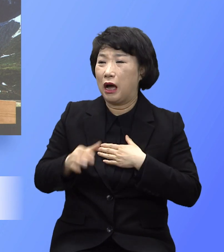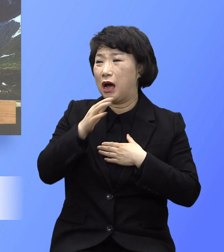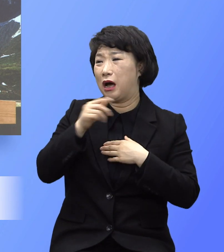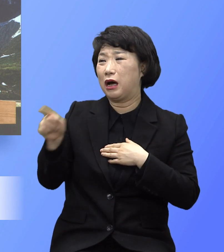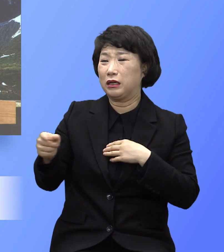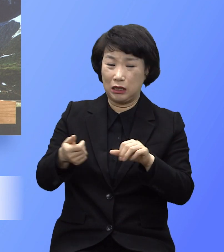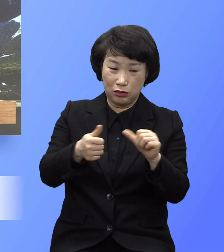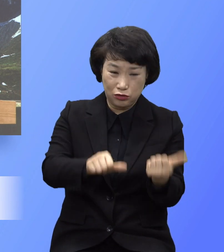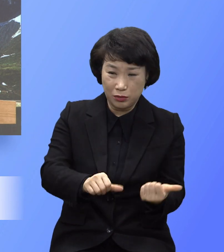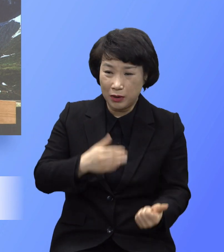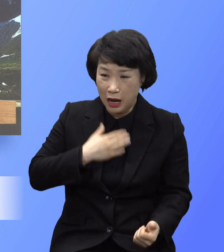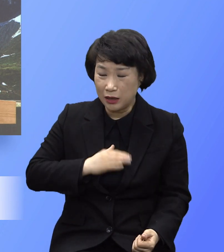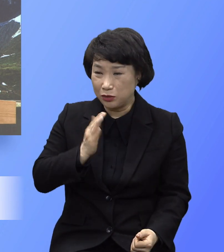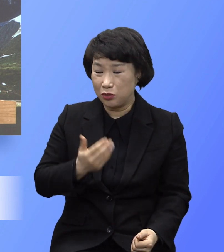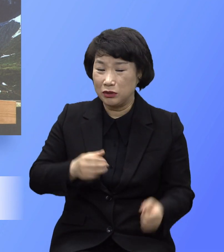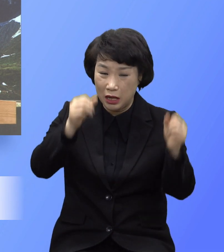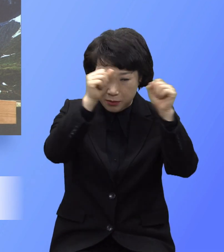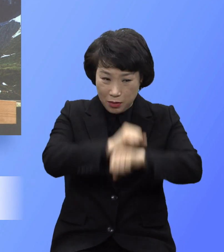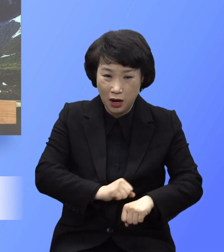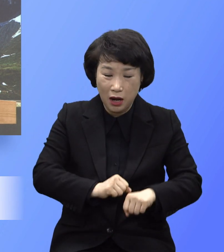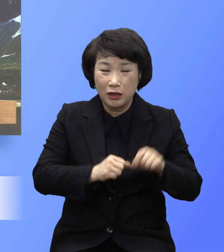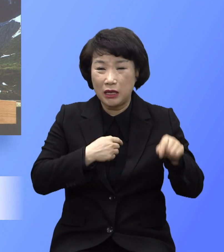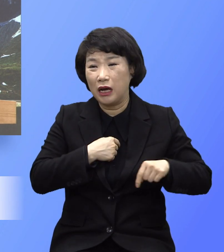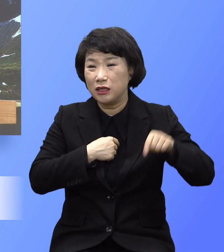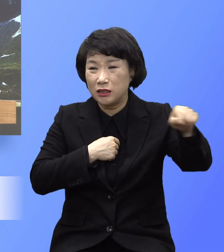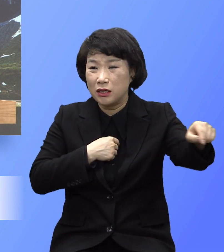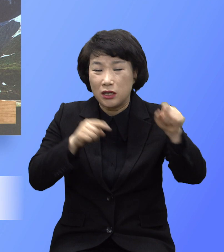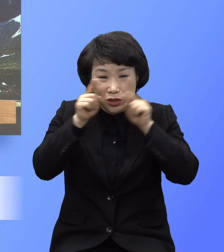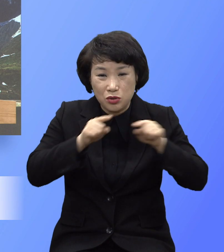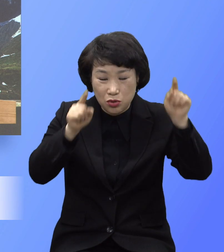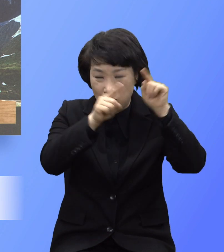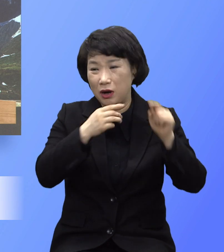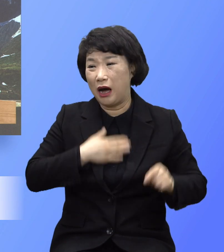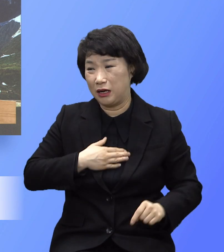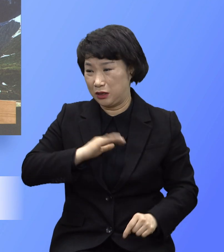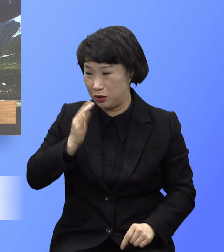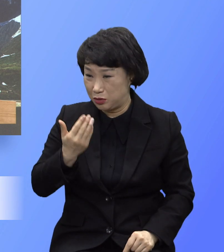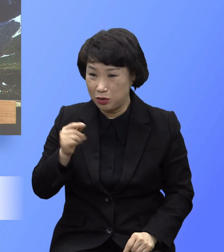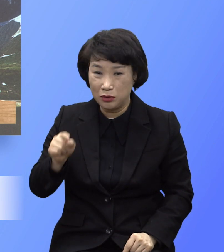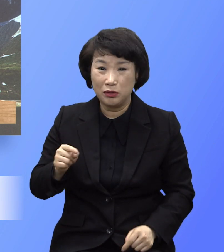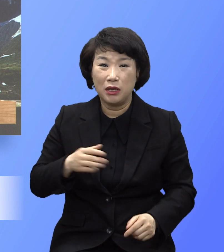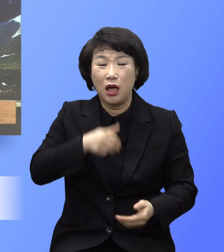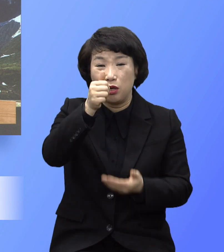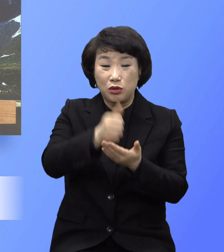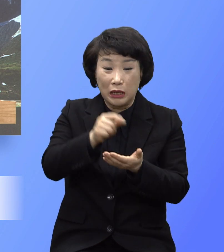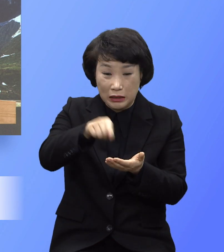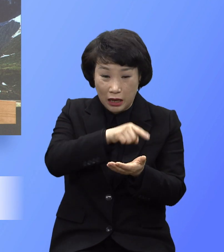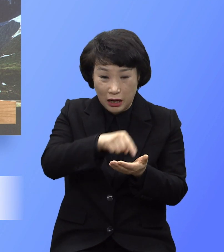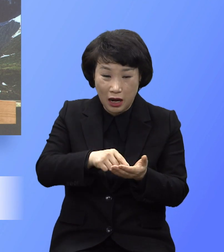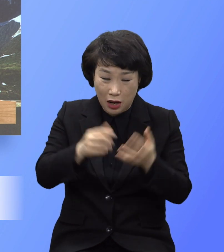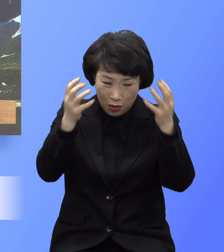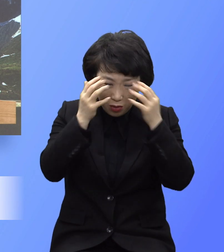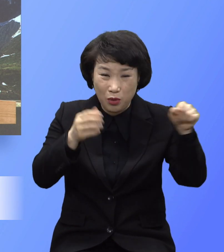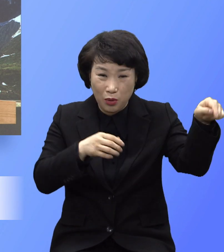있고 내 멸망과 내 파멸을 깨달을 수 있으며 내 죄값으로는 고통이 어느